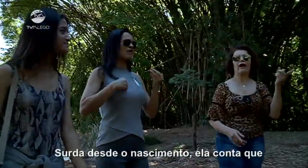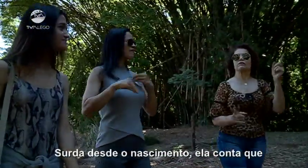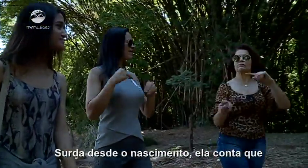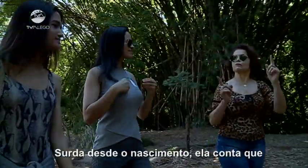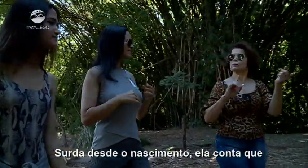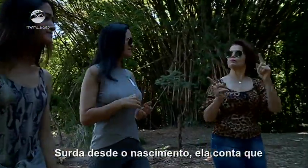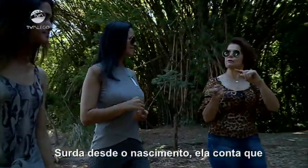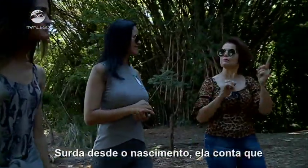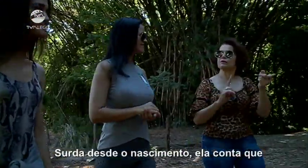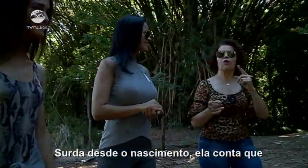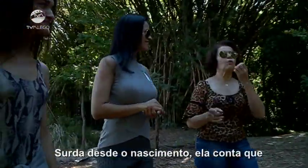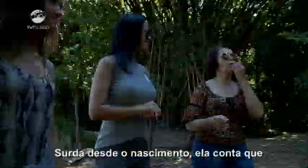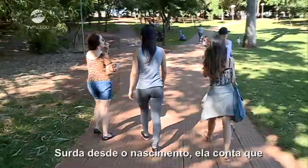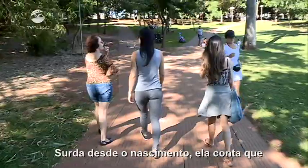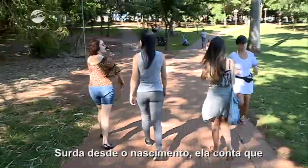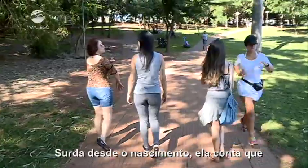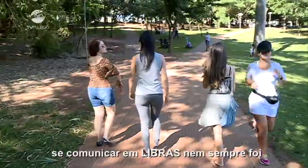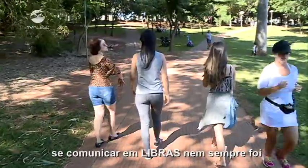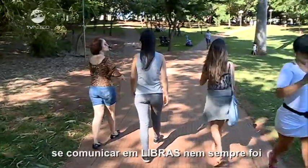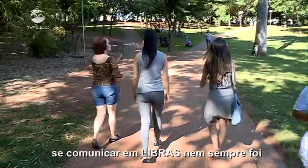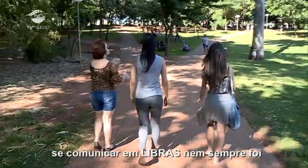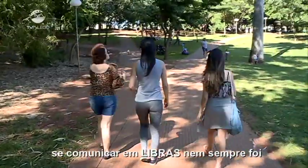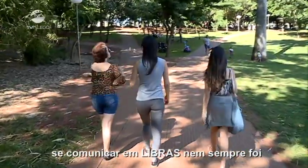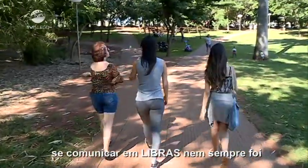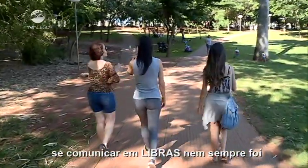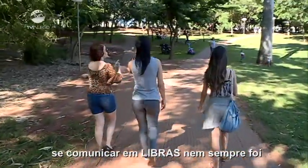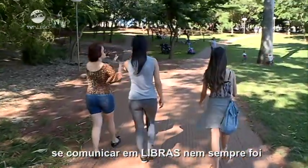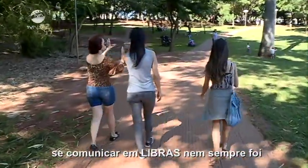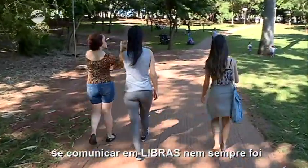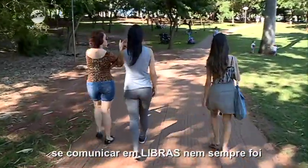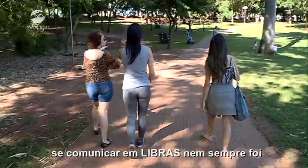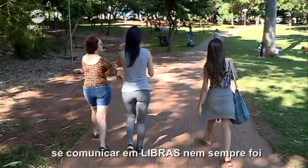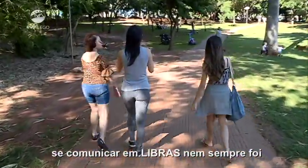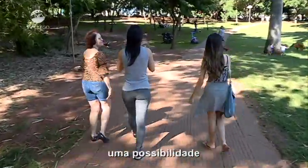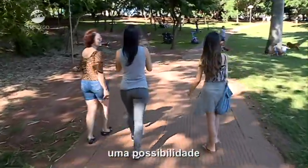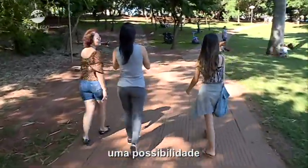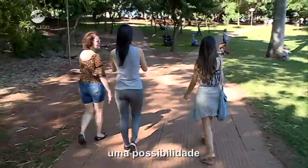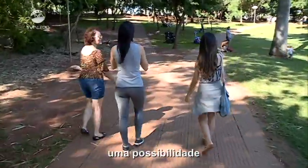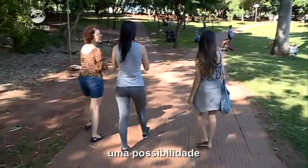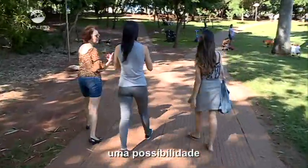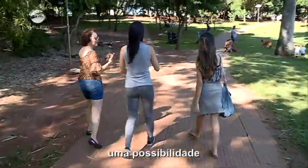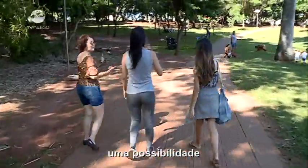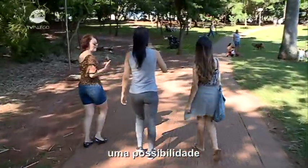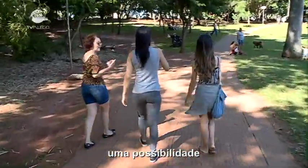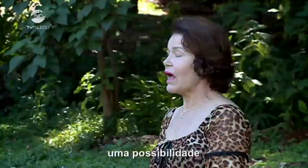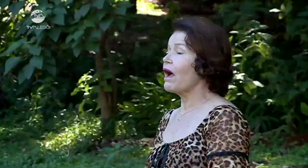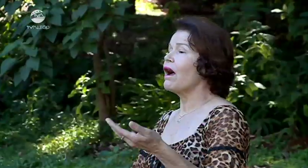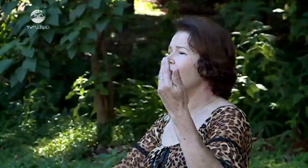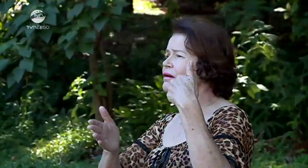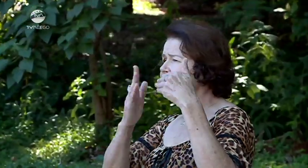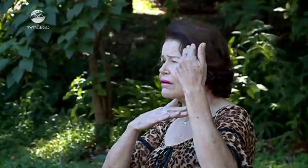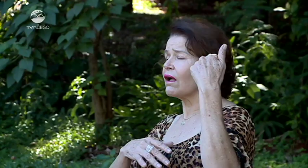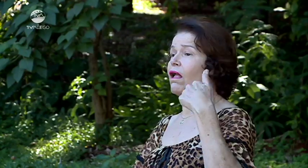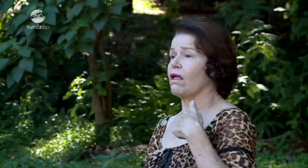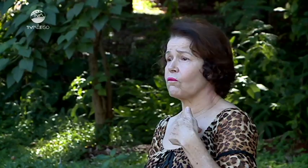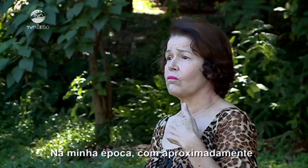Surda desde o nascimento, ela conta que se comunicar em Libras nem sempre foi uma possibilidade. Na